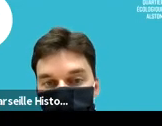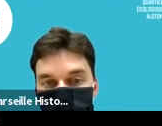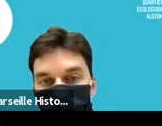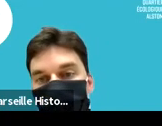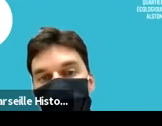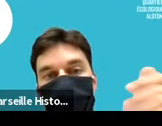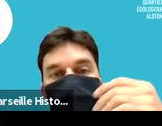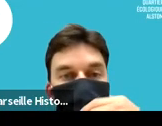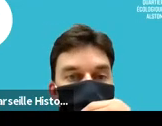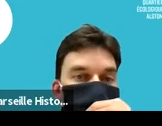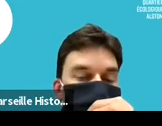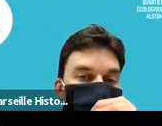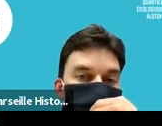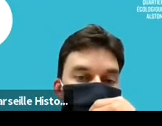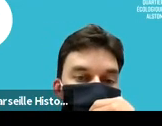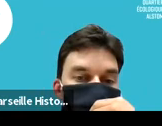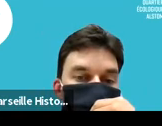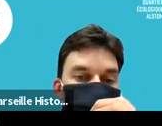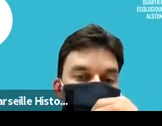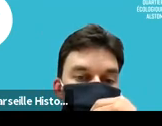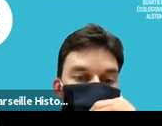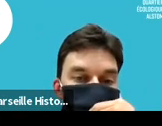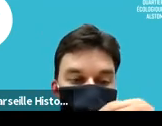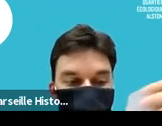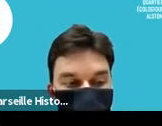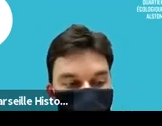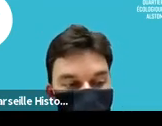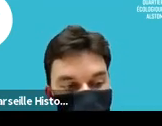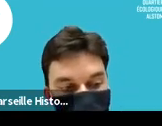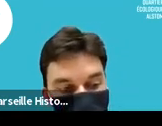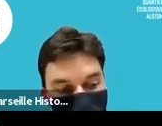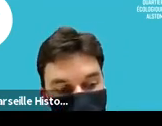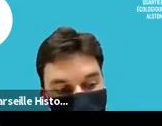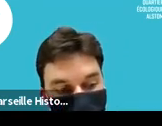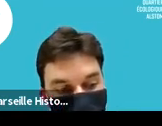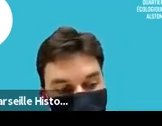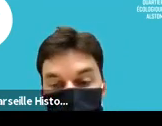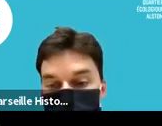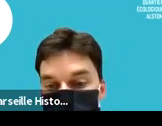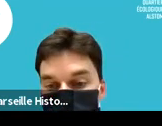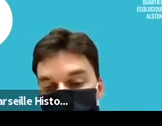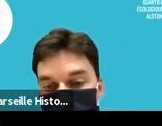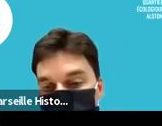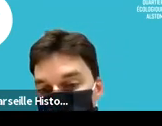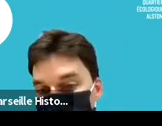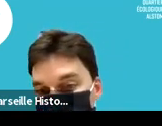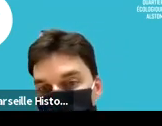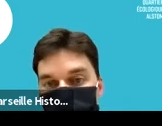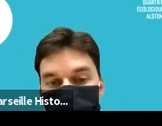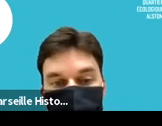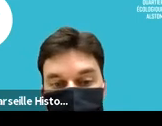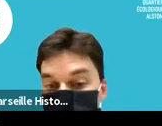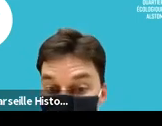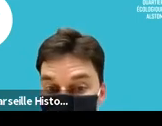proches de l'eau plus adaptés aux différentes comment dire mobilités contemporaines